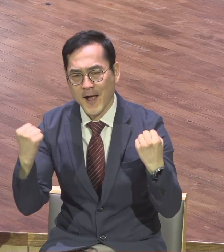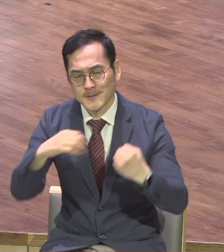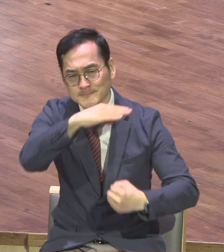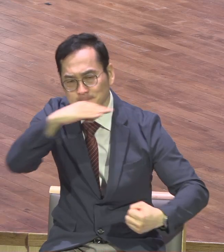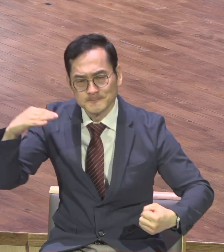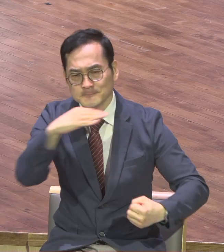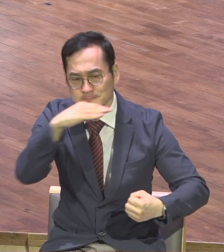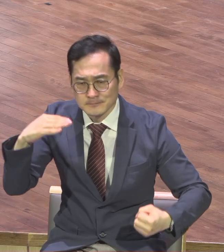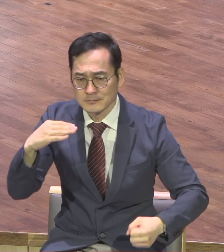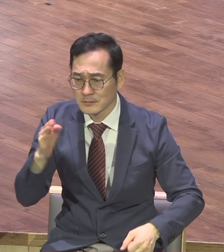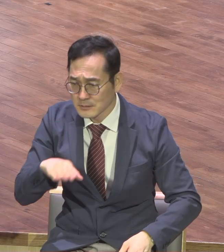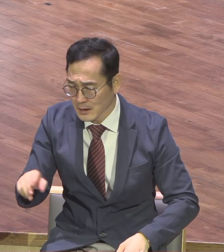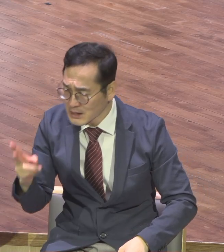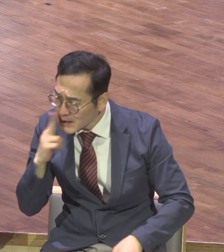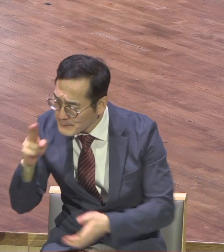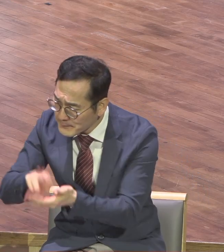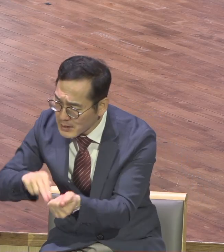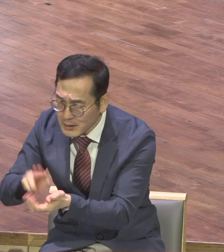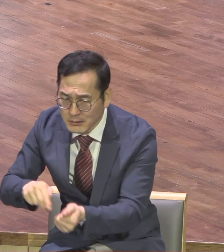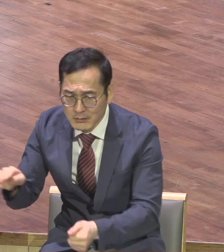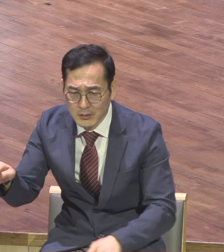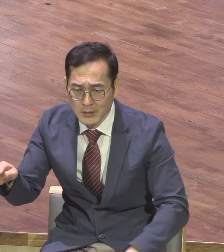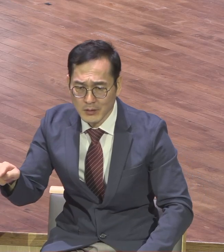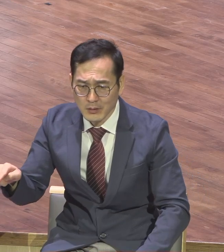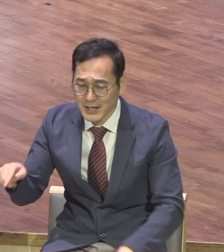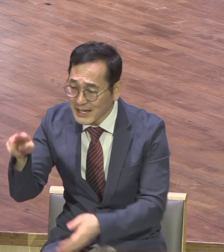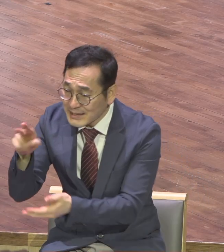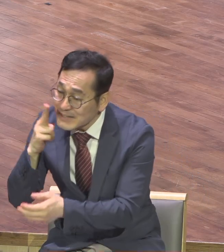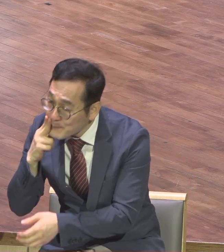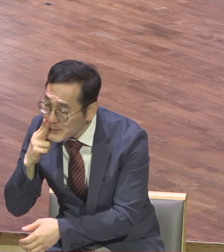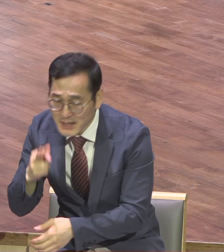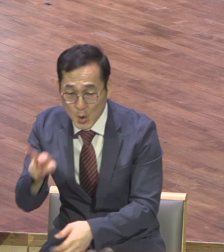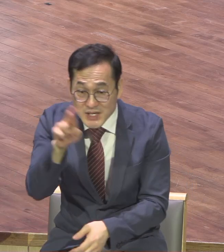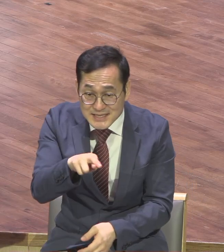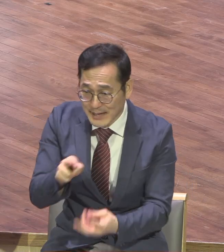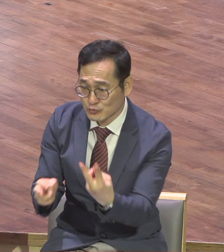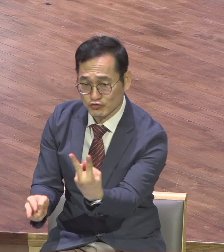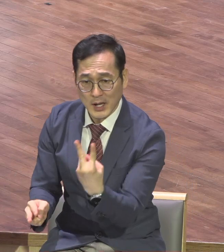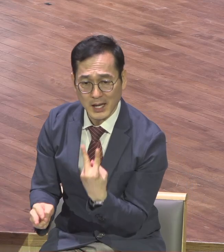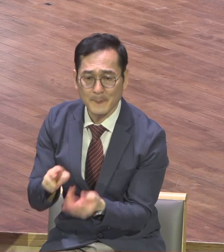인삼이 어울립니까? 담배 인삼공사.